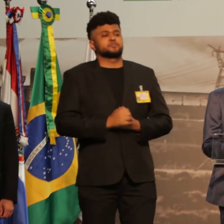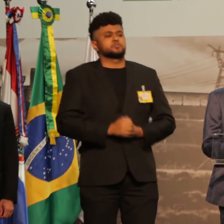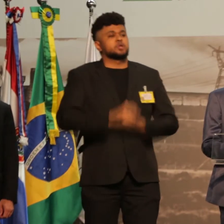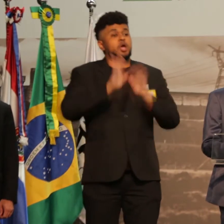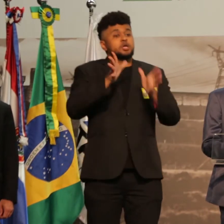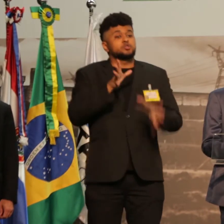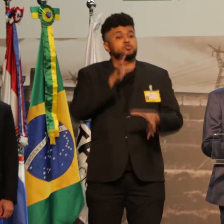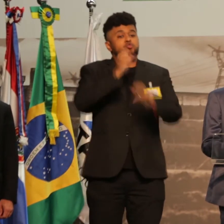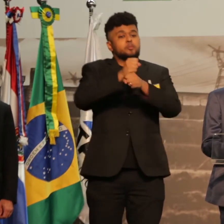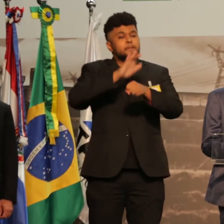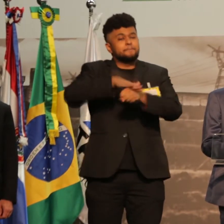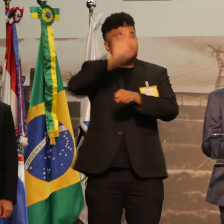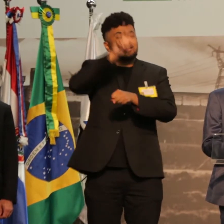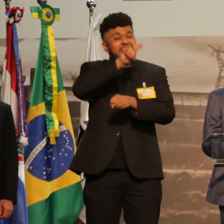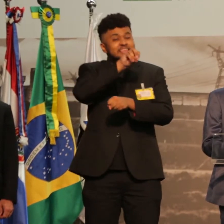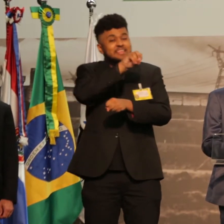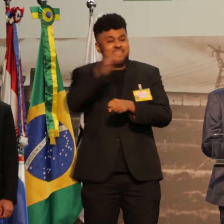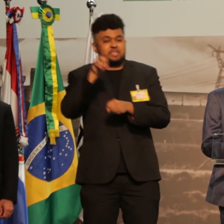já somam mais de